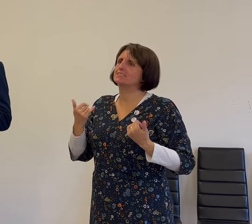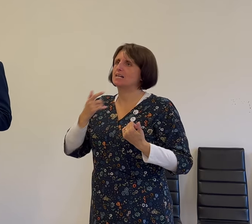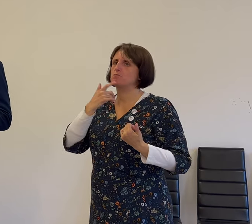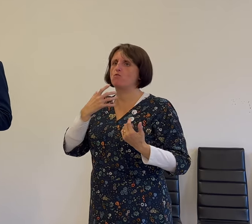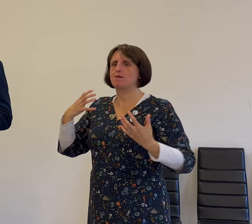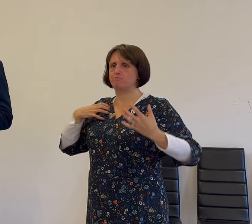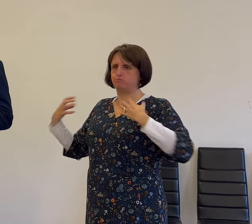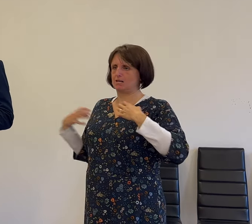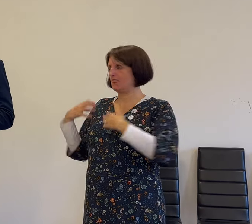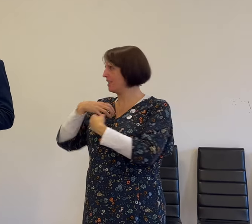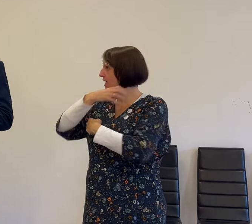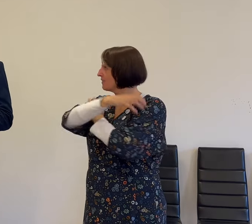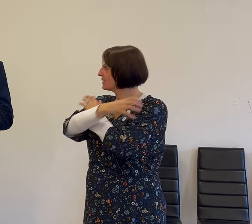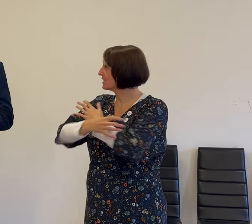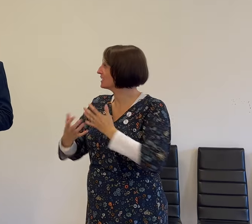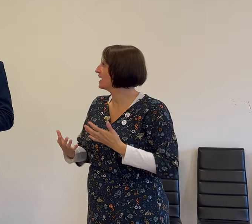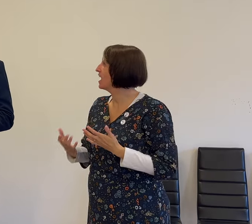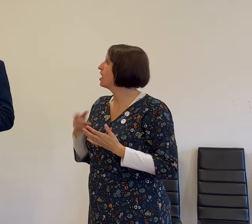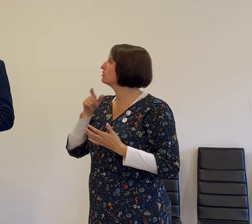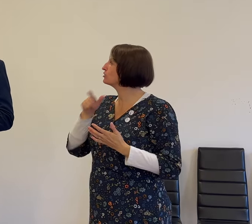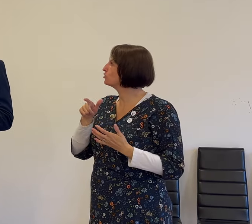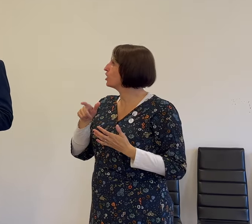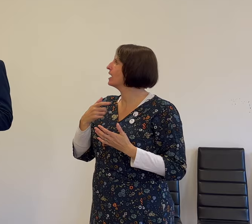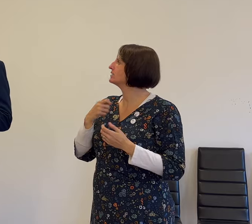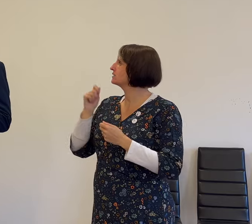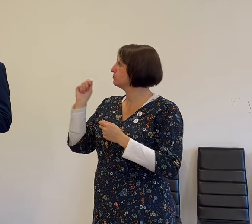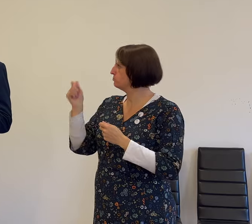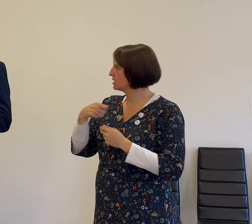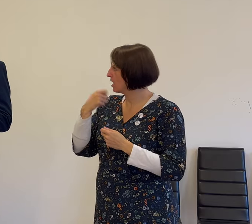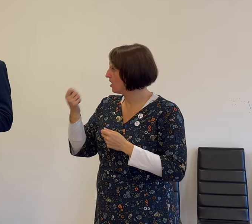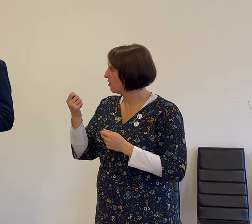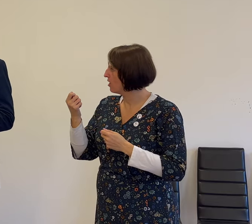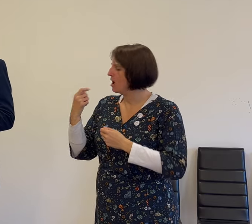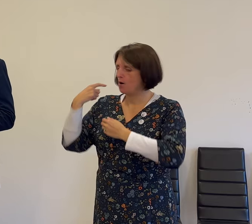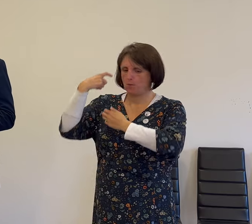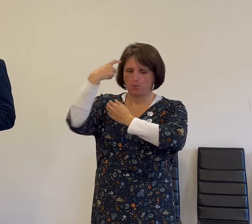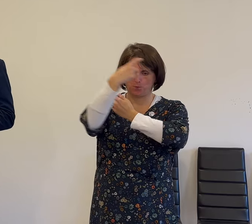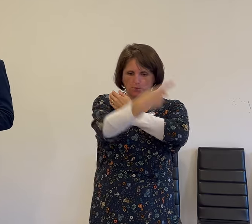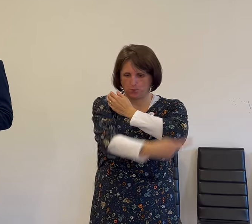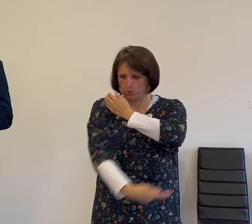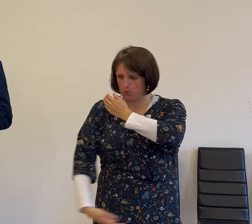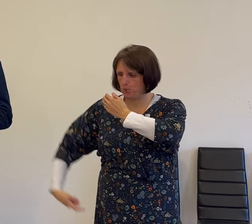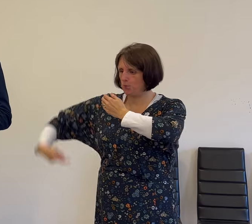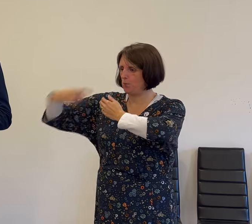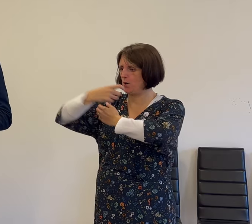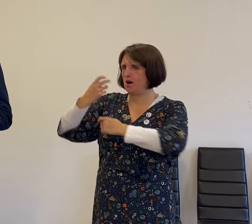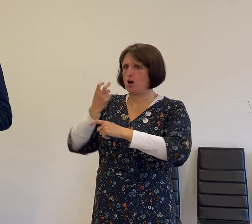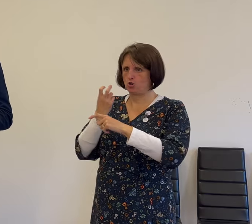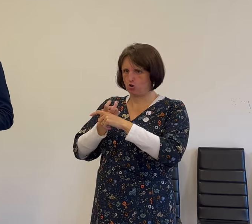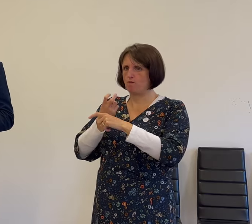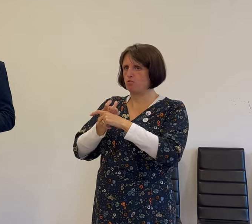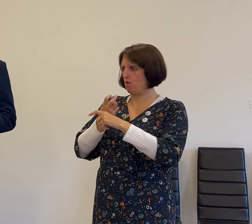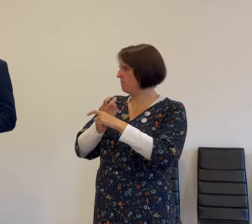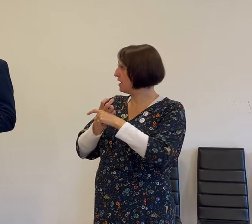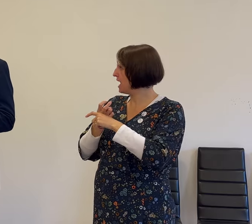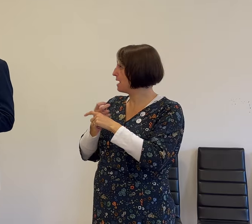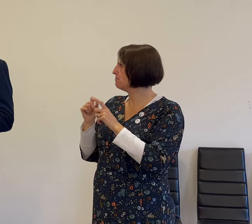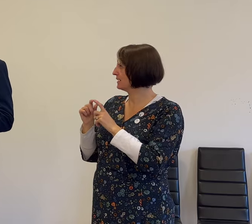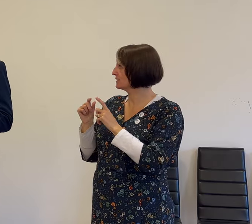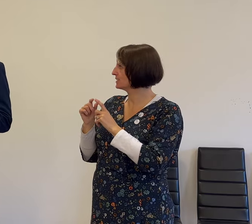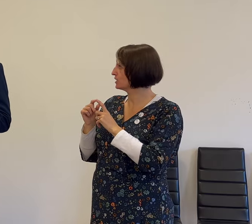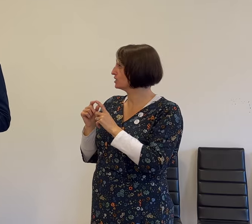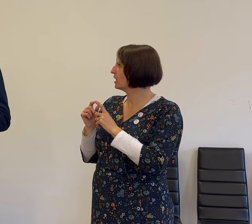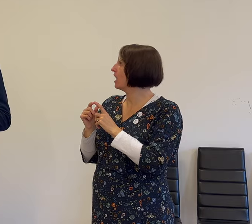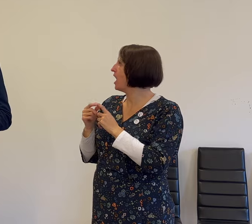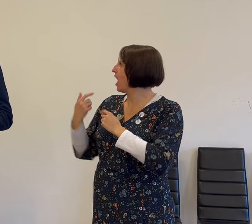šupinaté. A to znamená, že je to z malých koleček kovu, které zachytí buď letící šíp, nebo